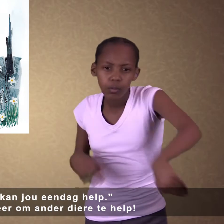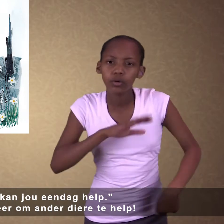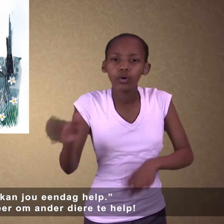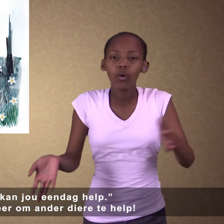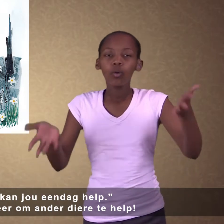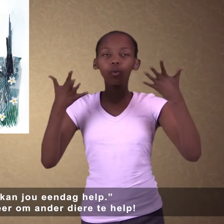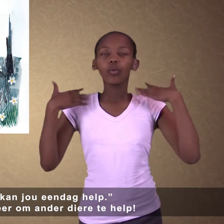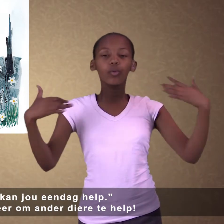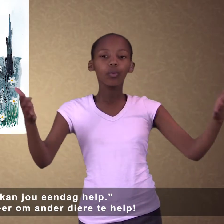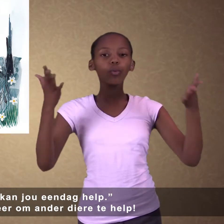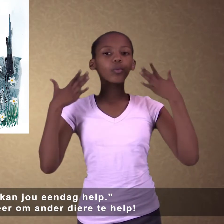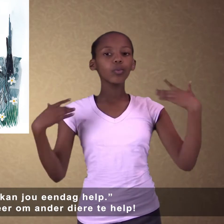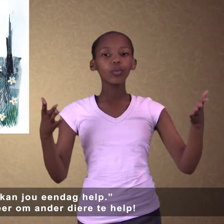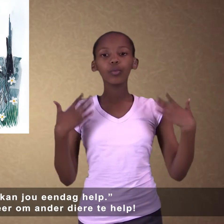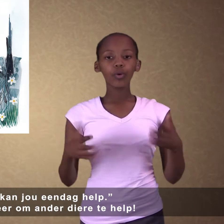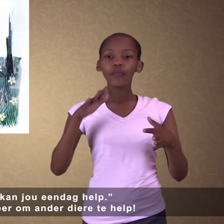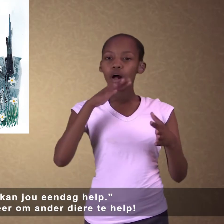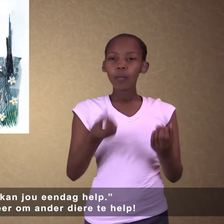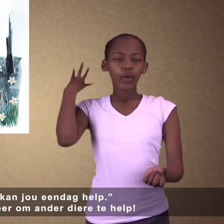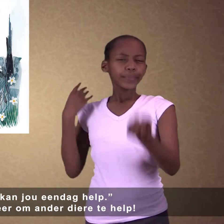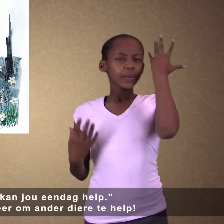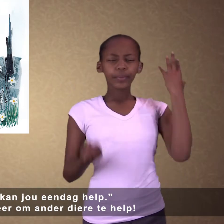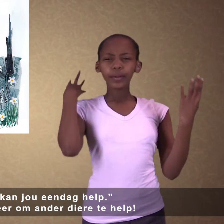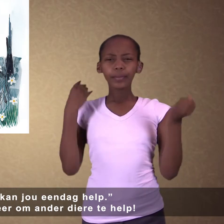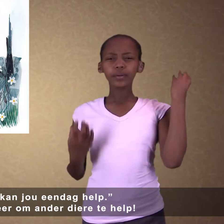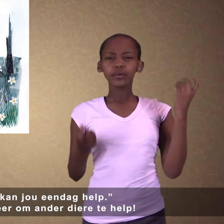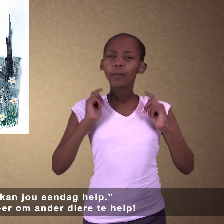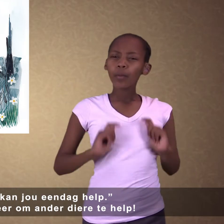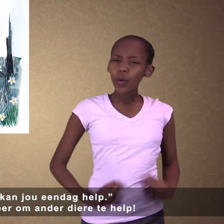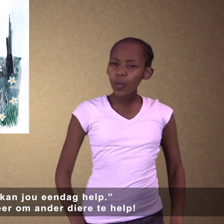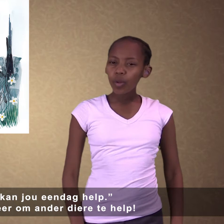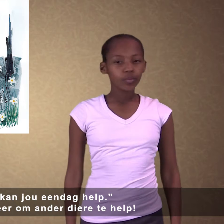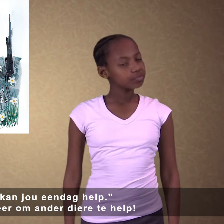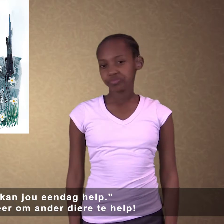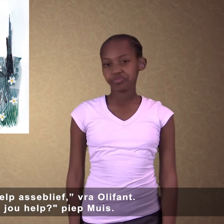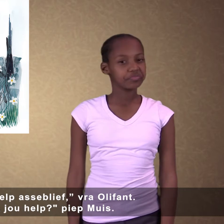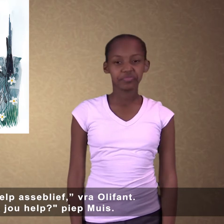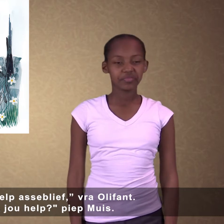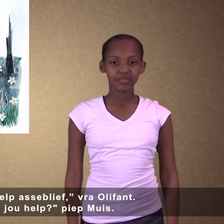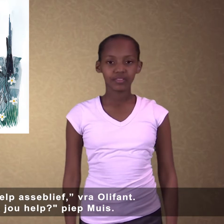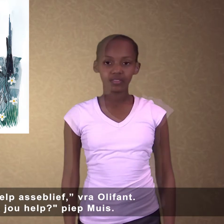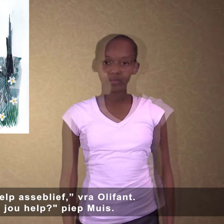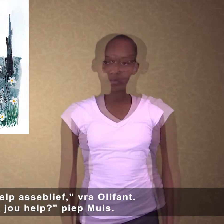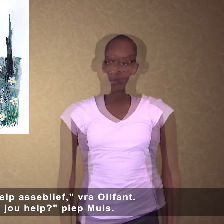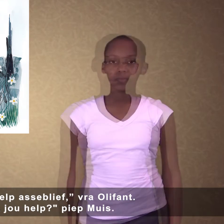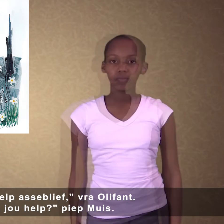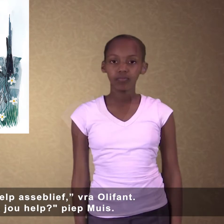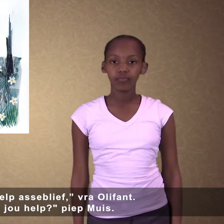help. Muis, dit is een eer om ander diere te help. Kan jy my nou help, asseblief,